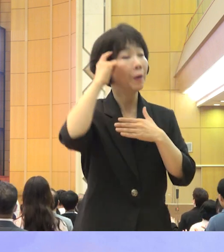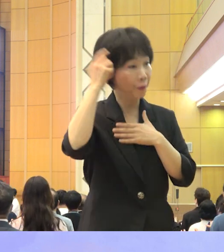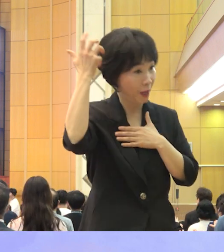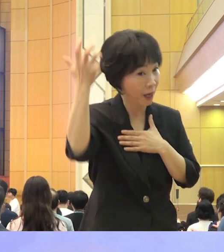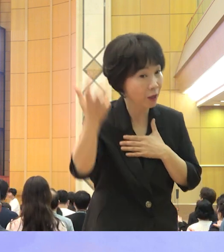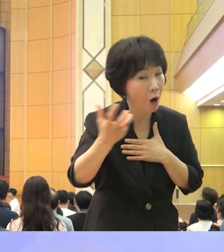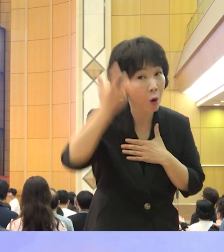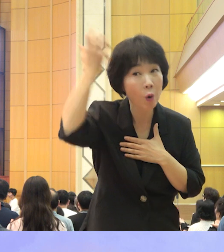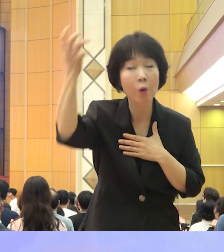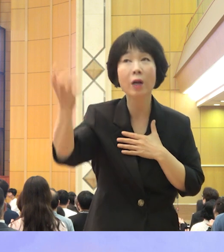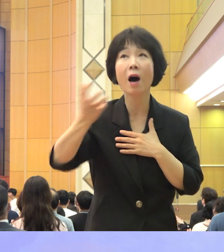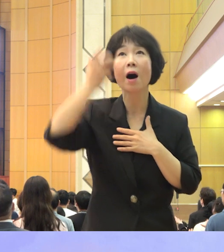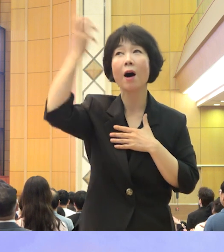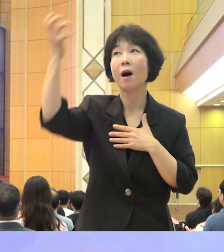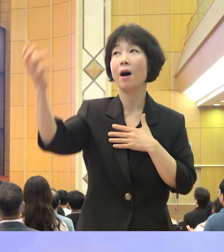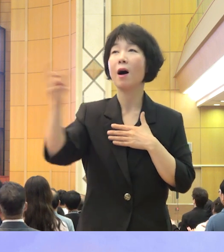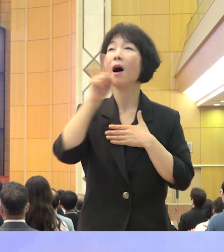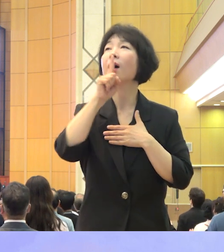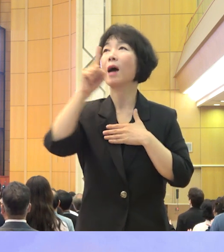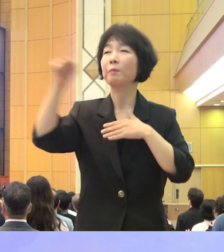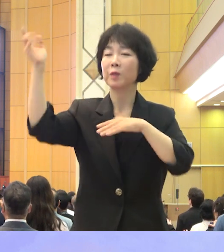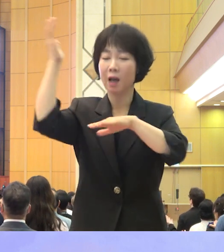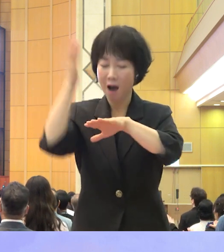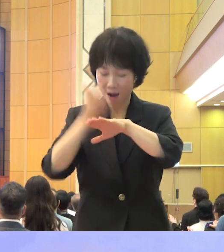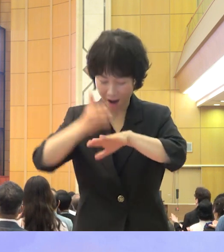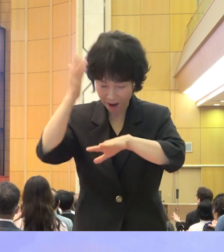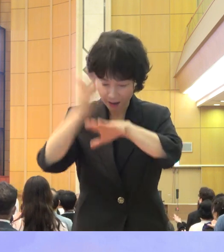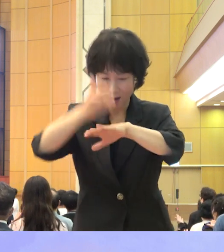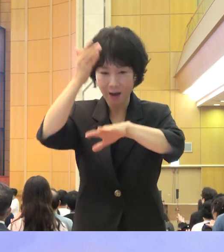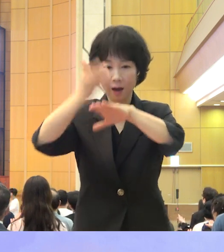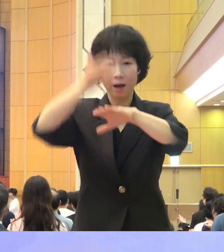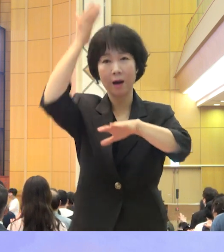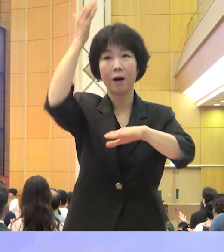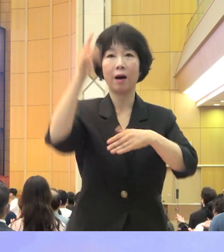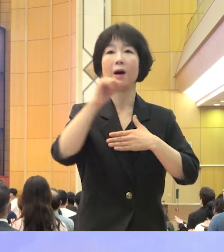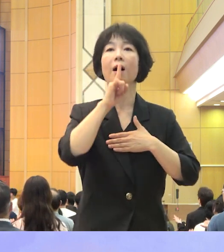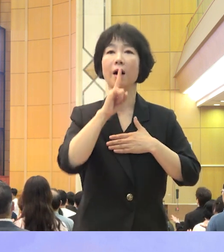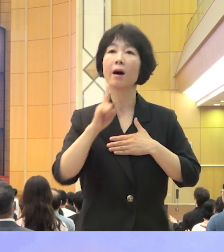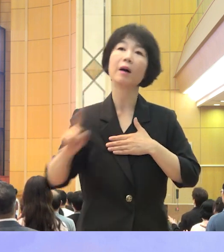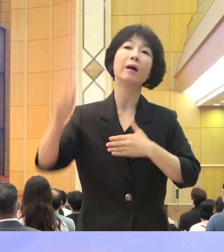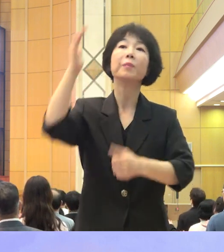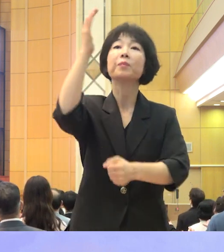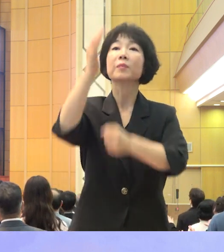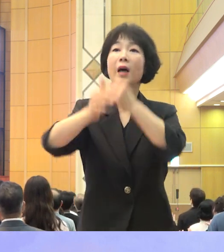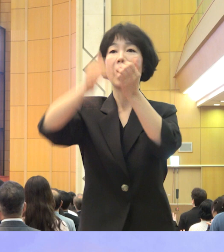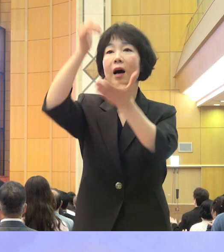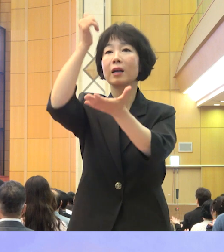감사합니다. 내 영혼아 감사하라.